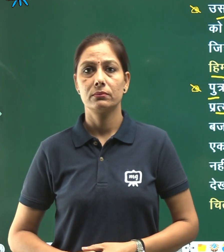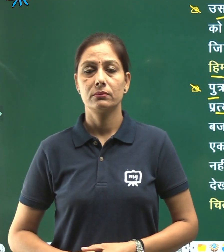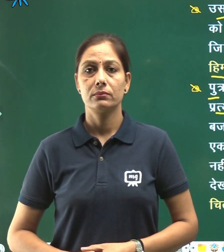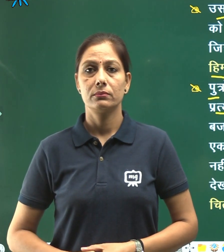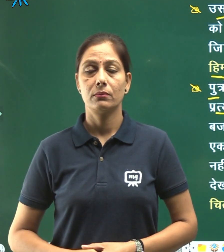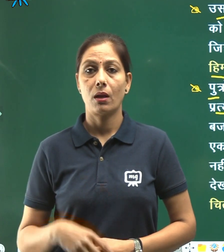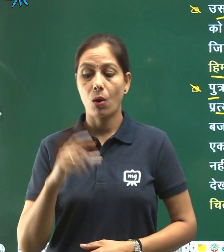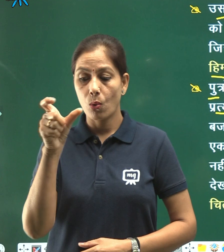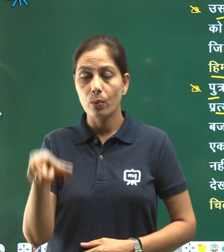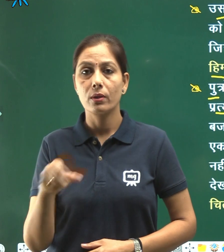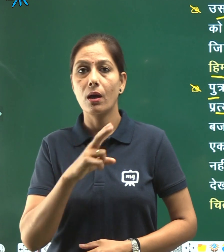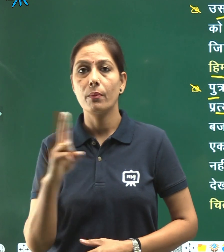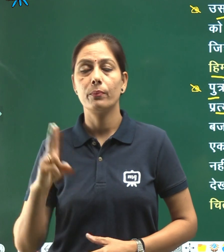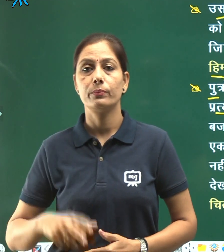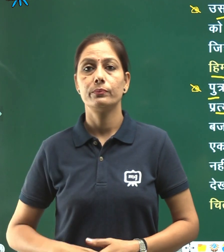लुट्टन